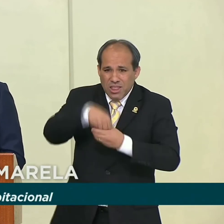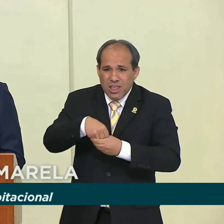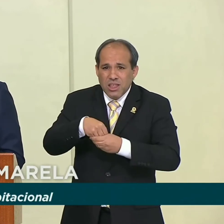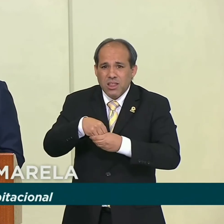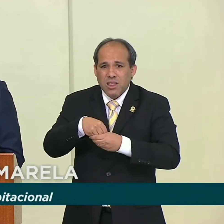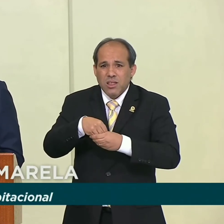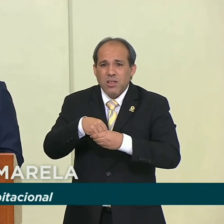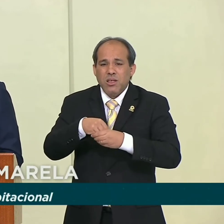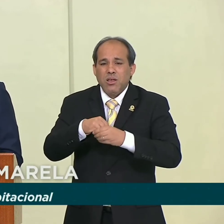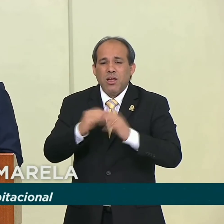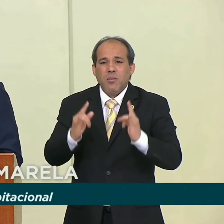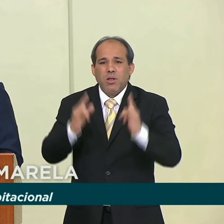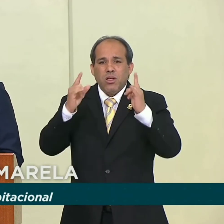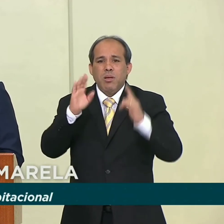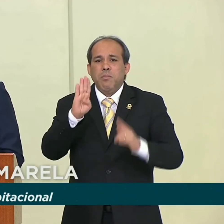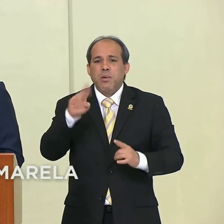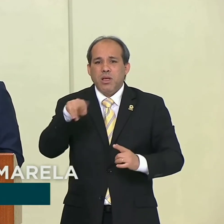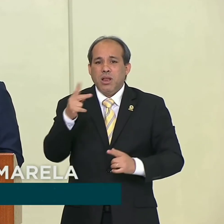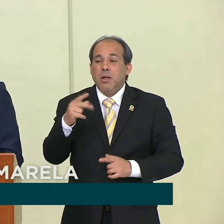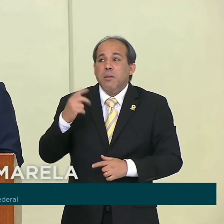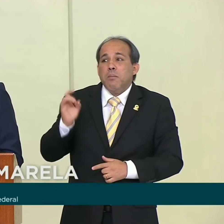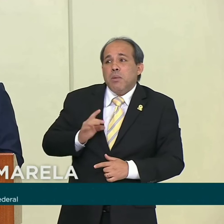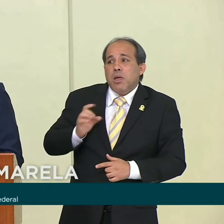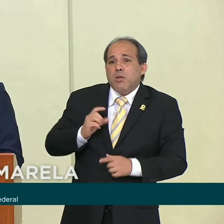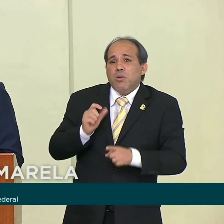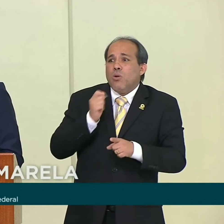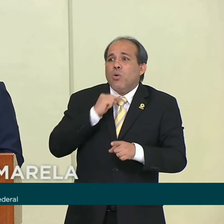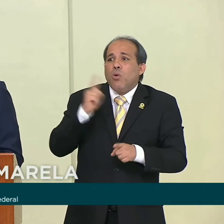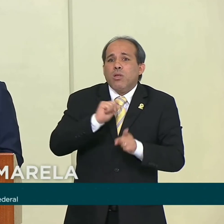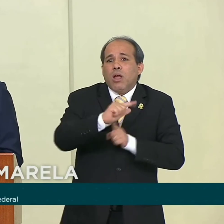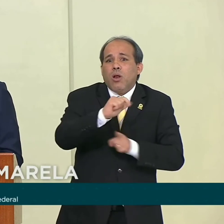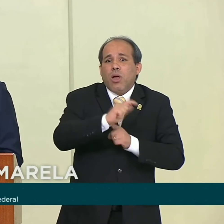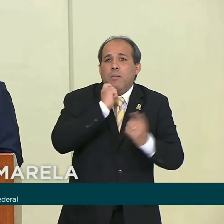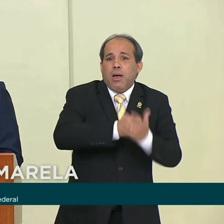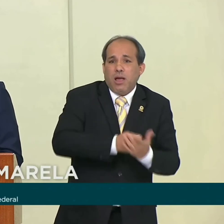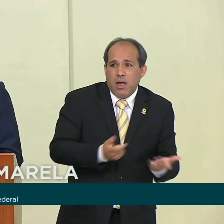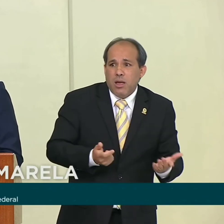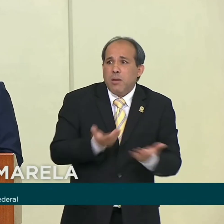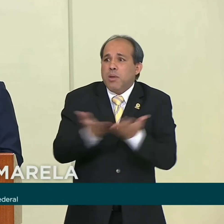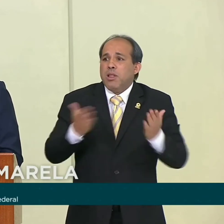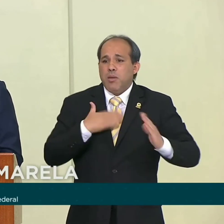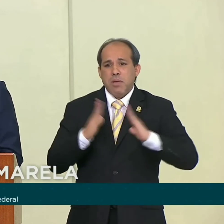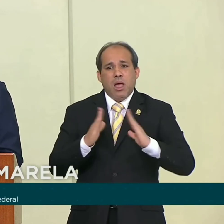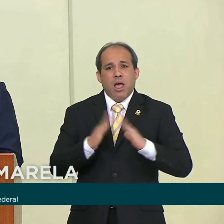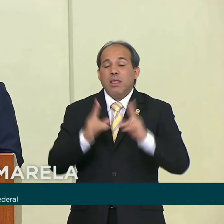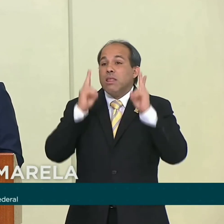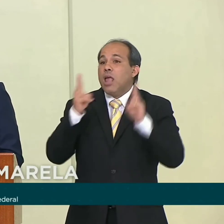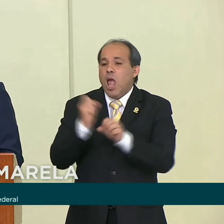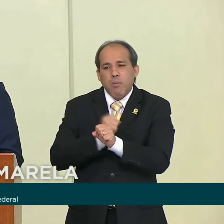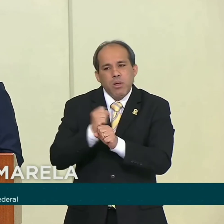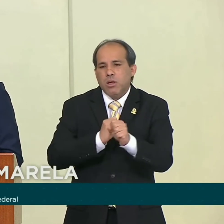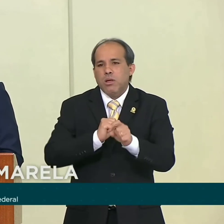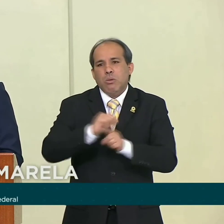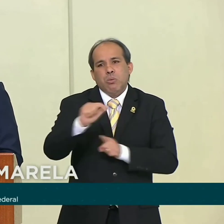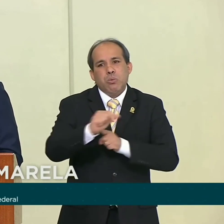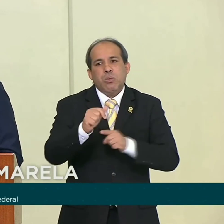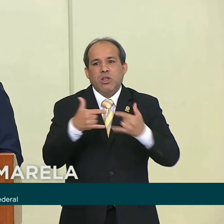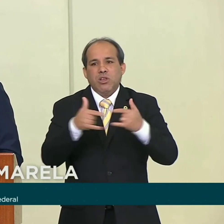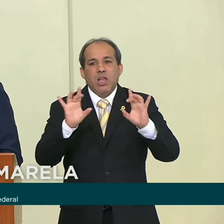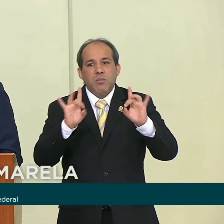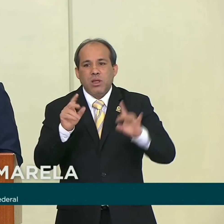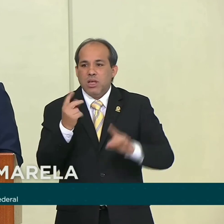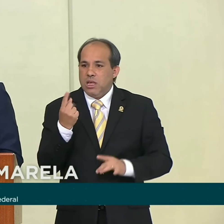apartamento do BNH com medo de não poder pagar e perder e eu vivi a minha vida inteira pagando o cheque especial